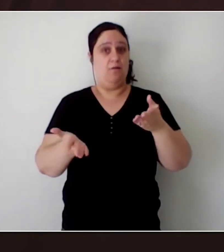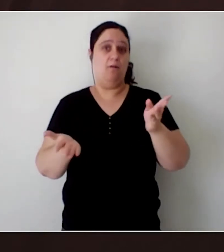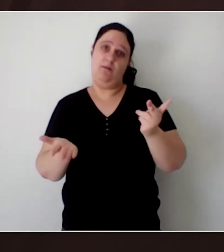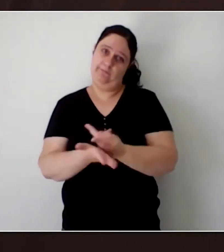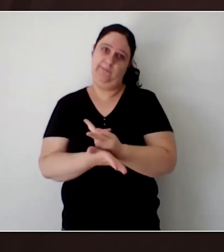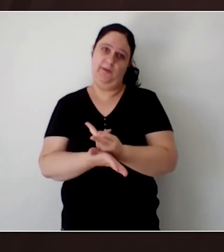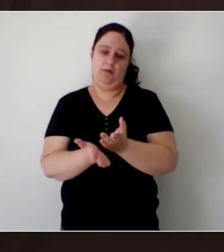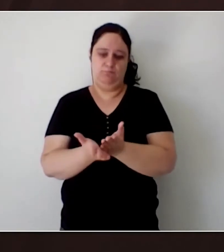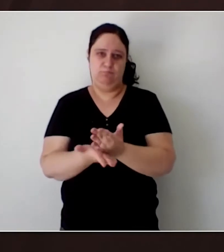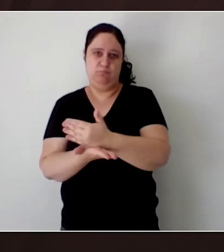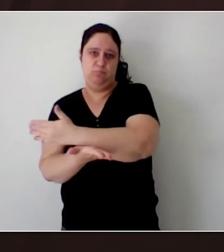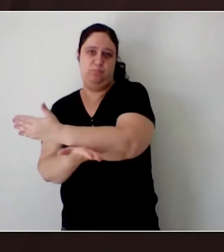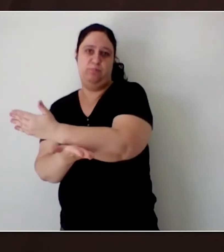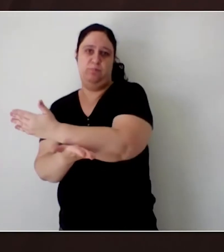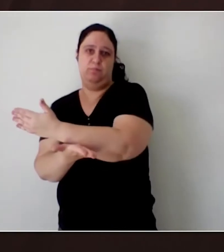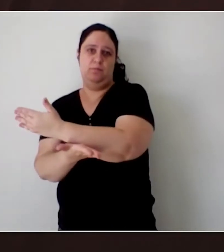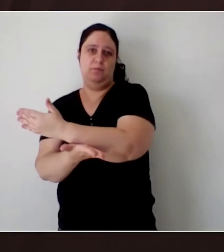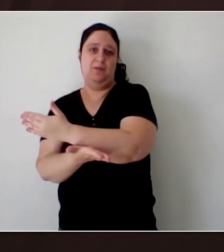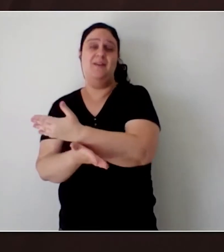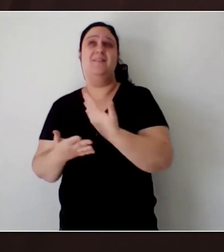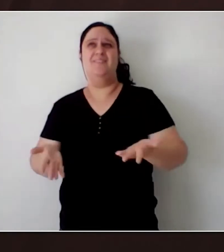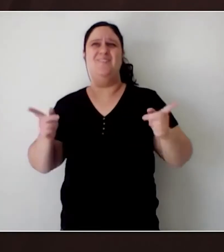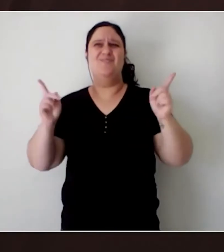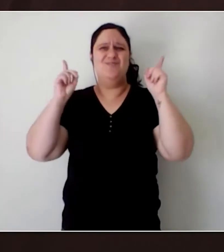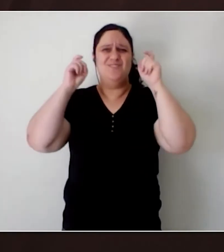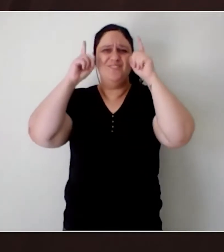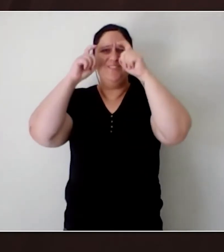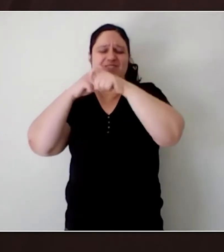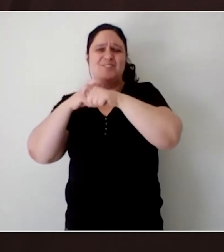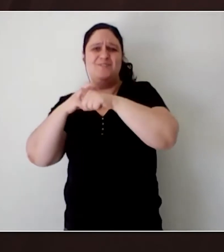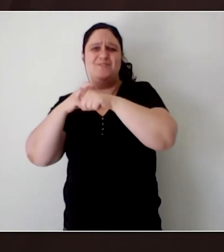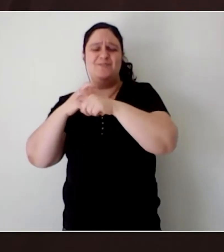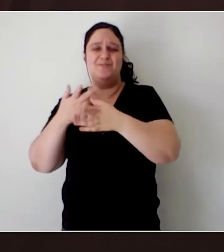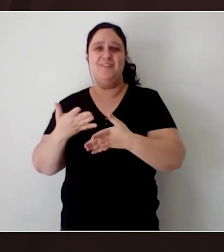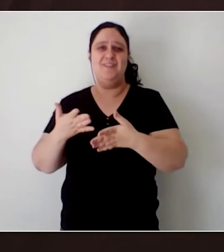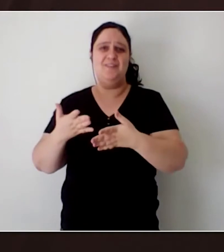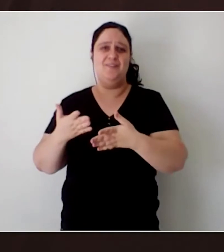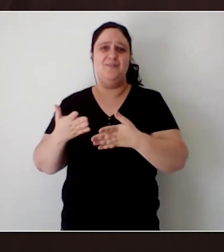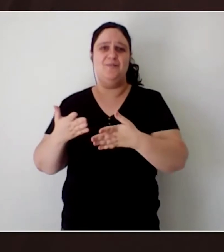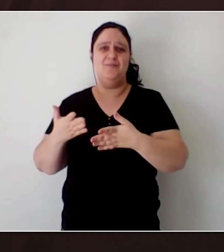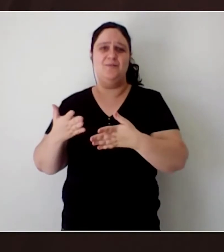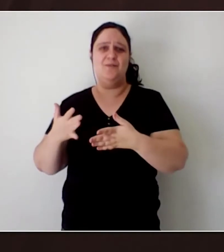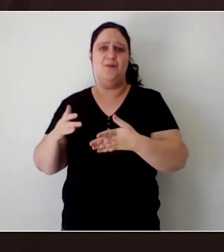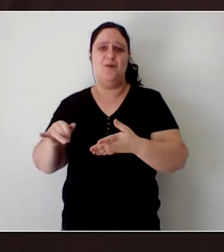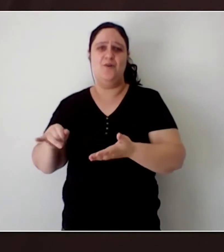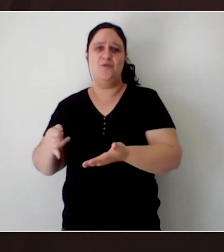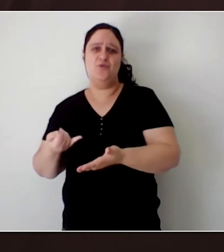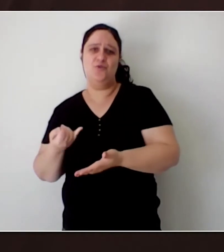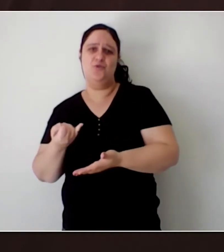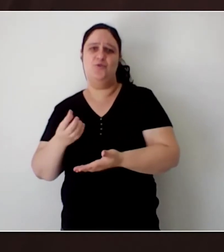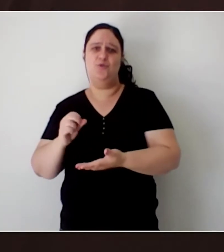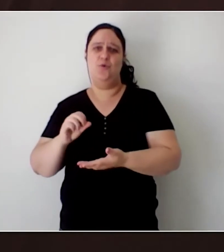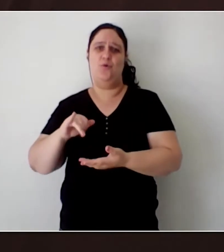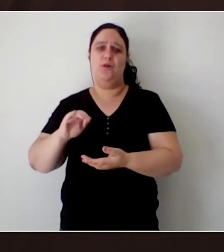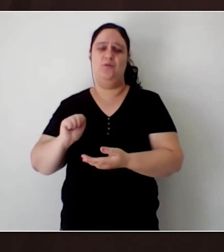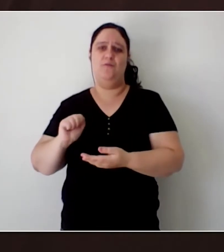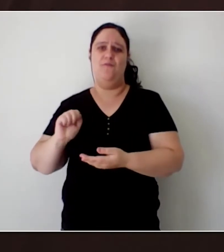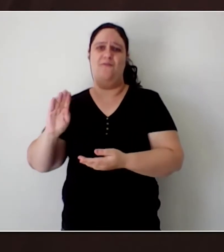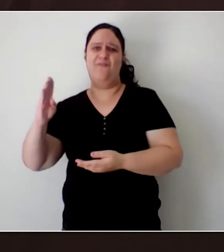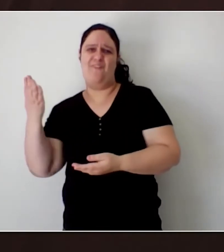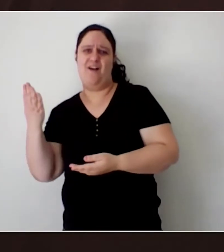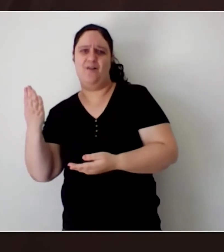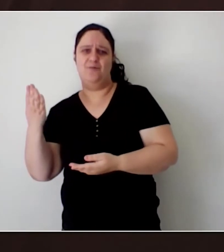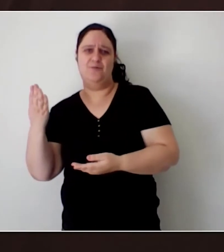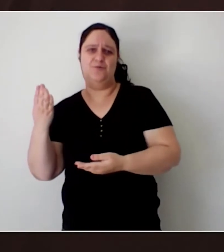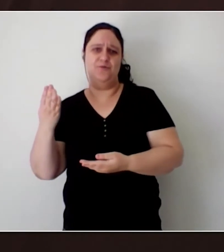irmão, é difícil você classificar. O joio é falso cristão e o trigo é cristão verdadeiro. Mesmo entre os